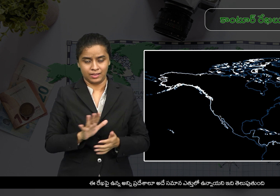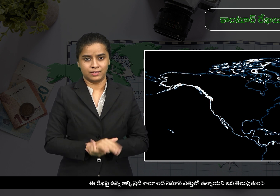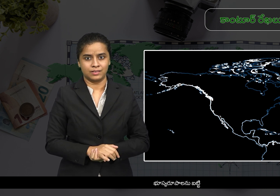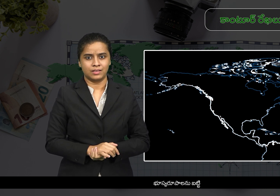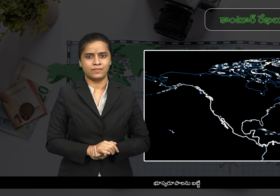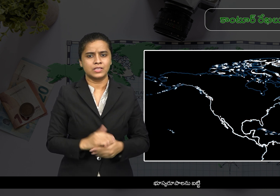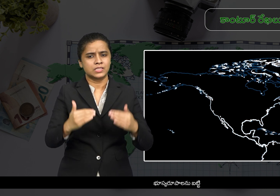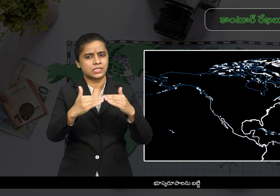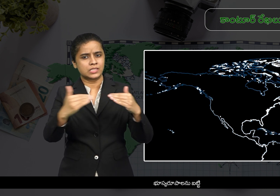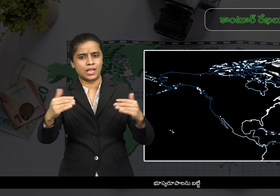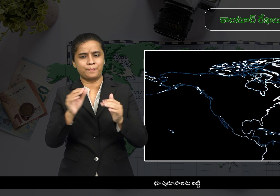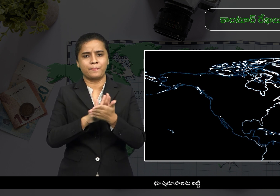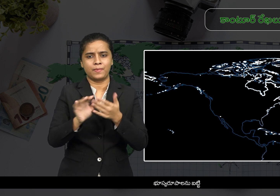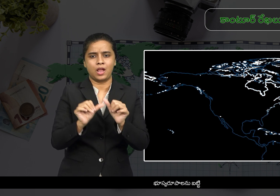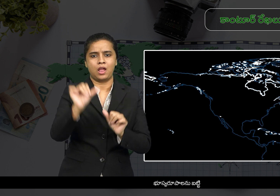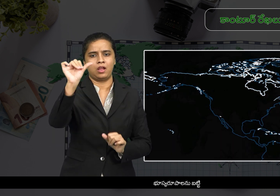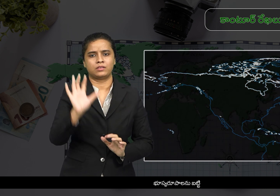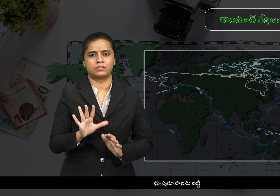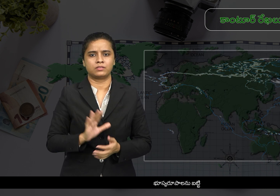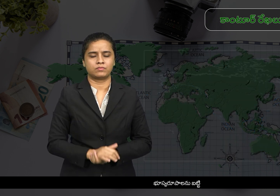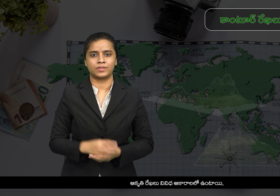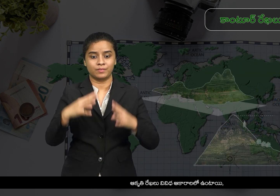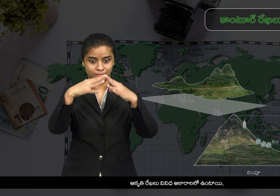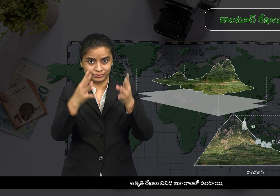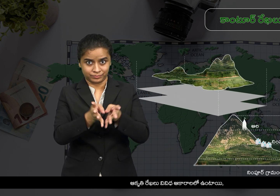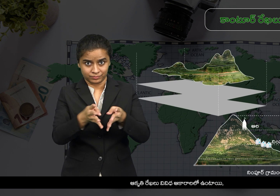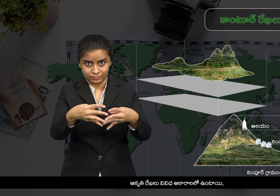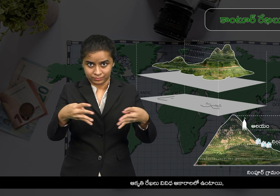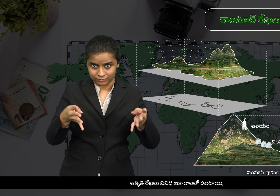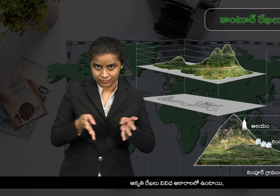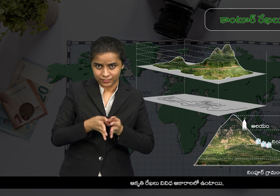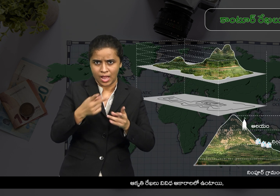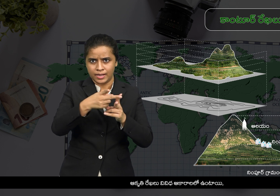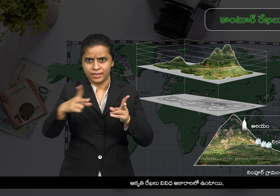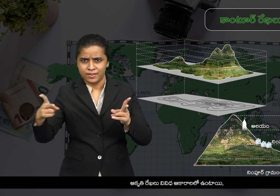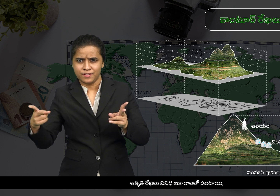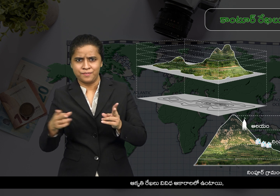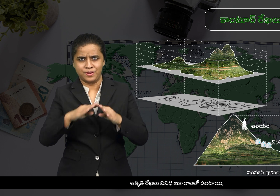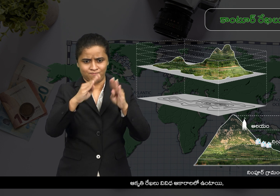తెలుపుతుంది. భూస్వరూపాలను బట్టి ఆకృతి రేఖలు వివిధ ఆకారాలలో